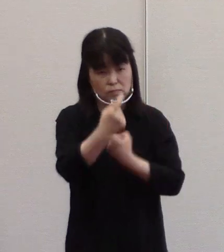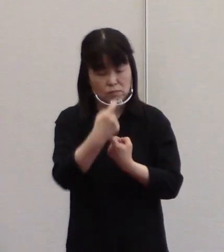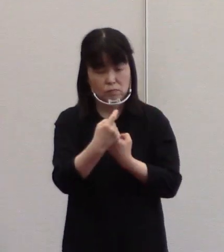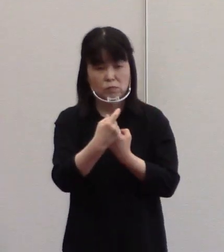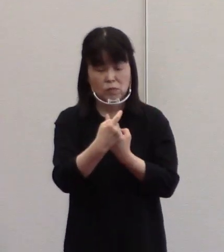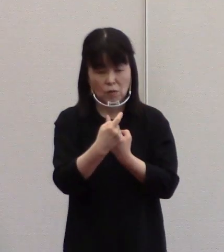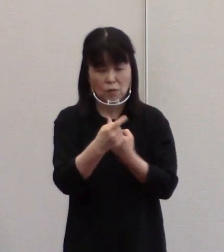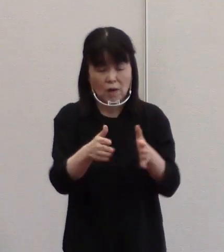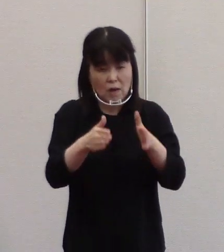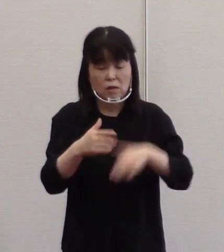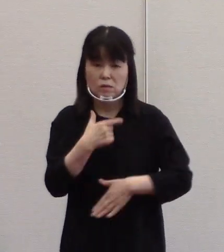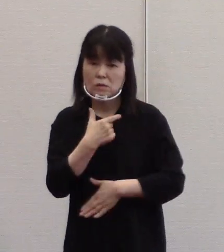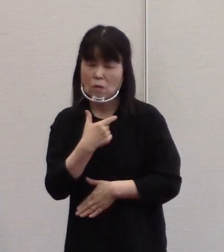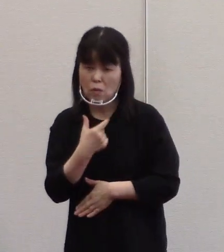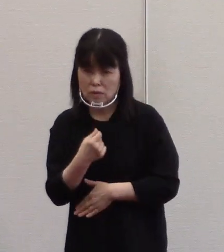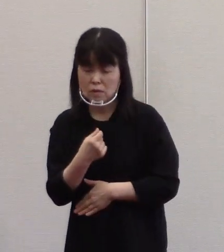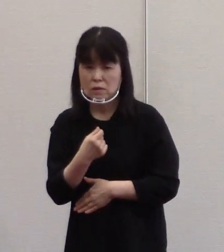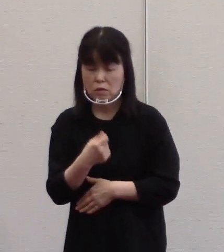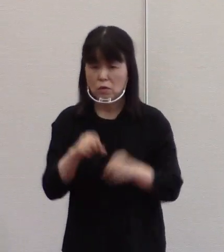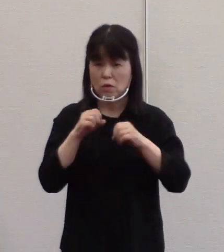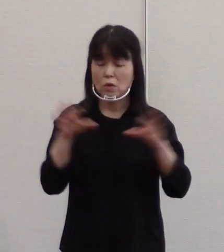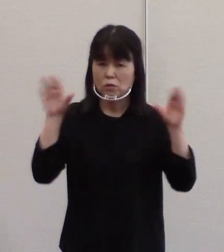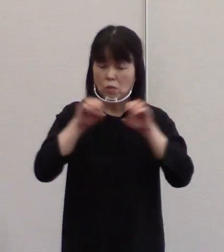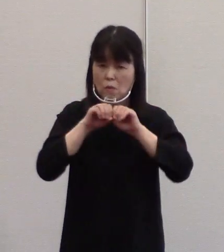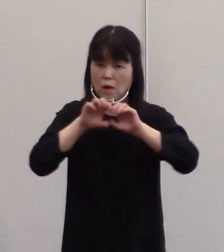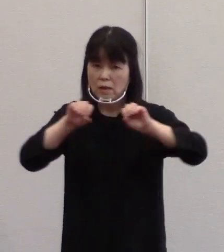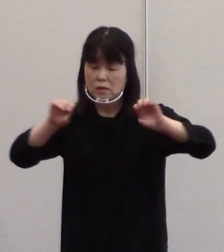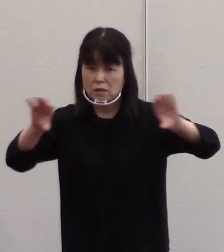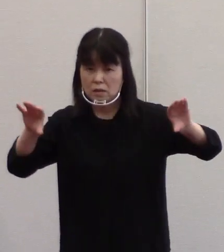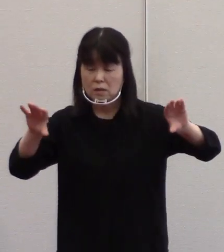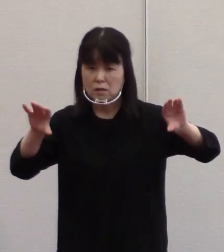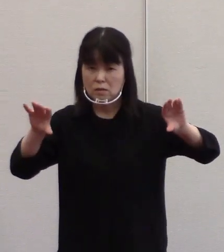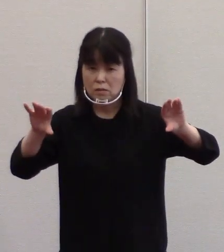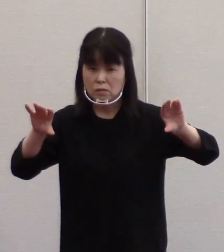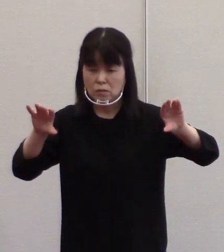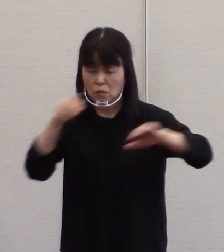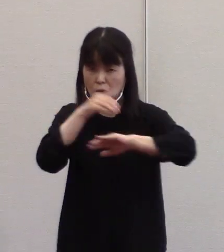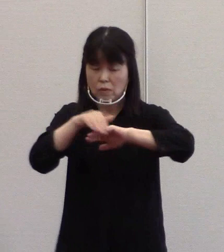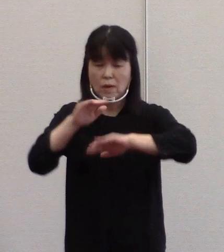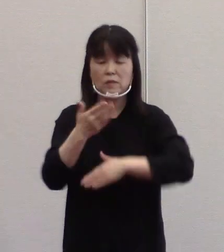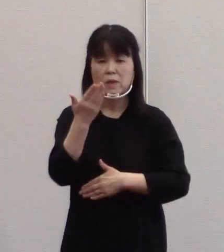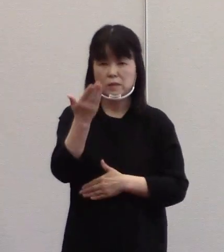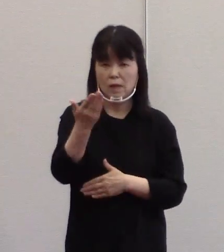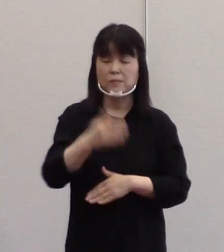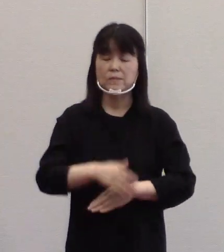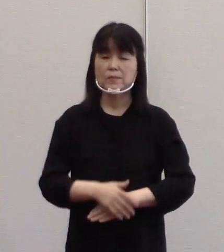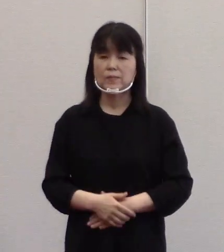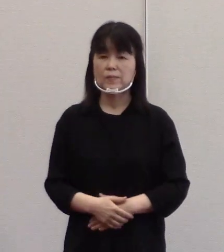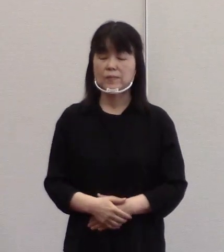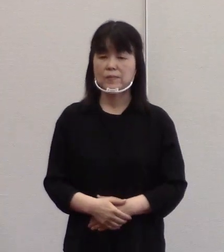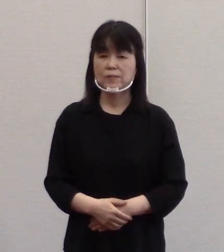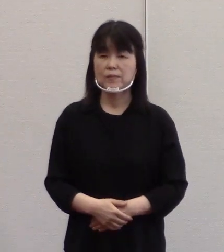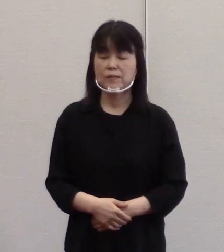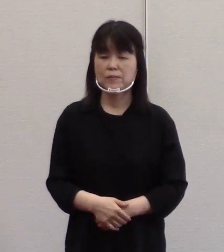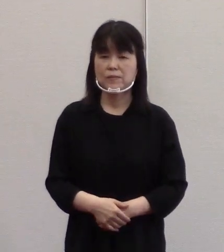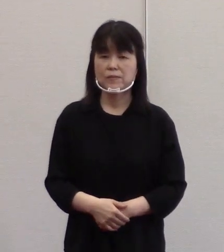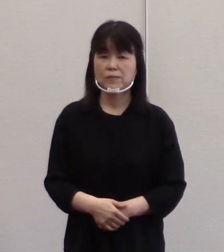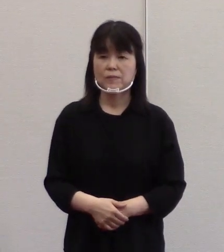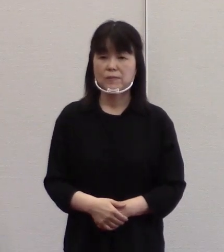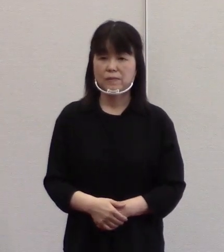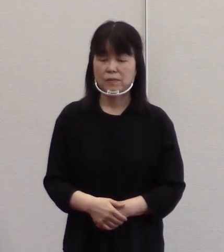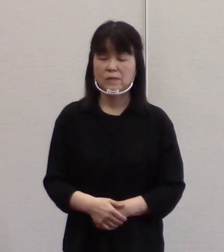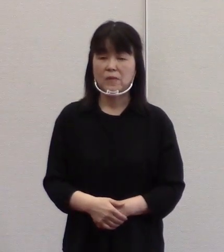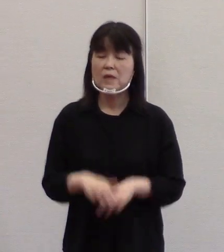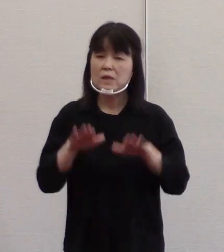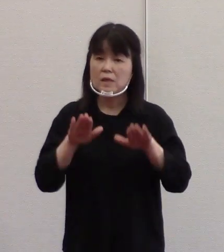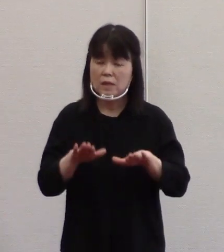考えというか、そういう情報を発信するというようなお気持ちはあるんでしょうか。 まあ、いろんな自治